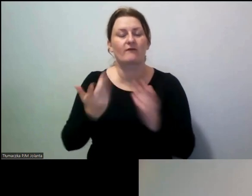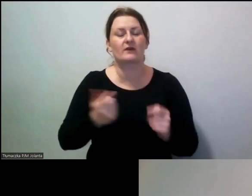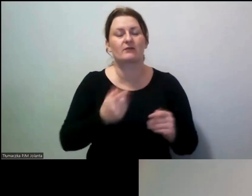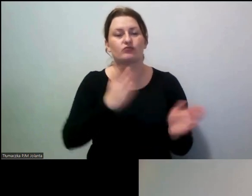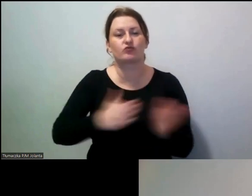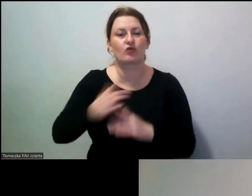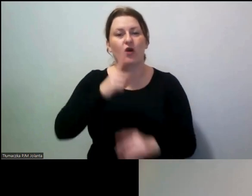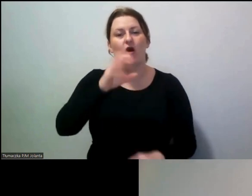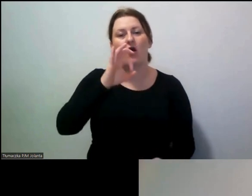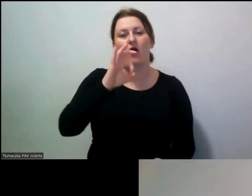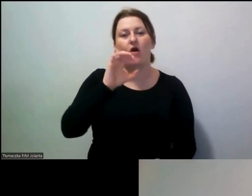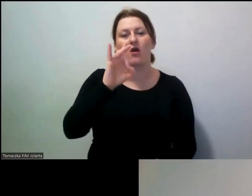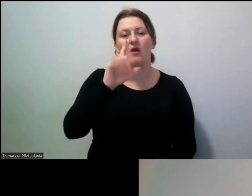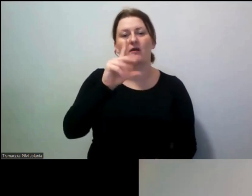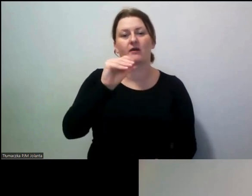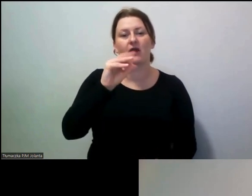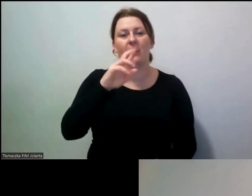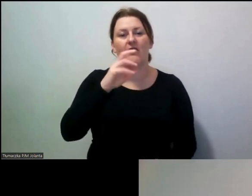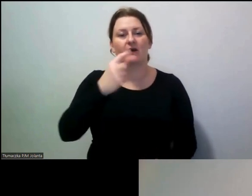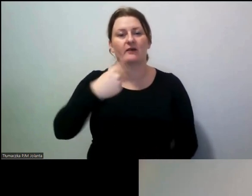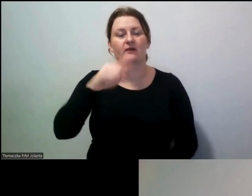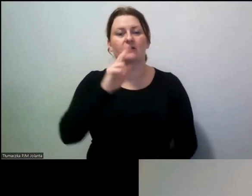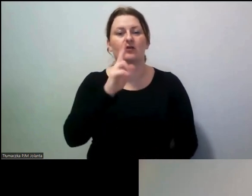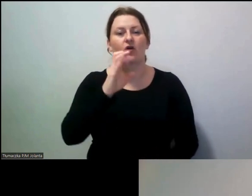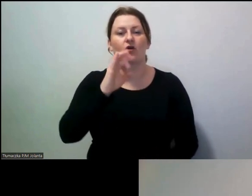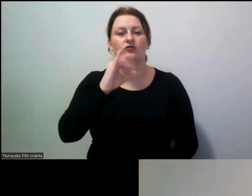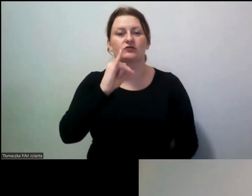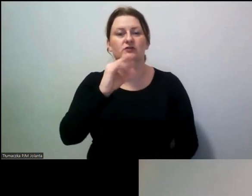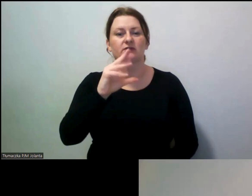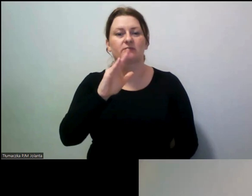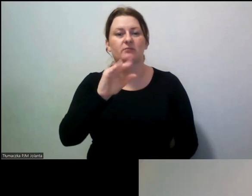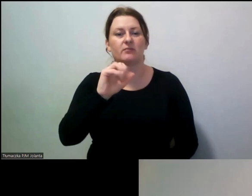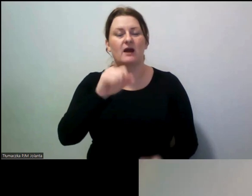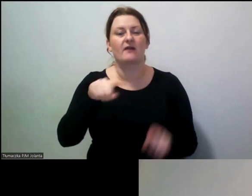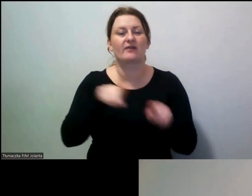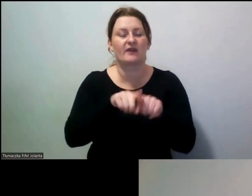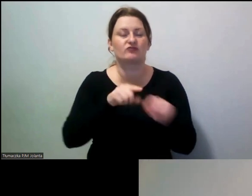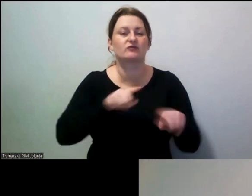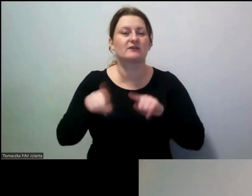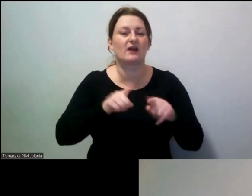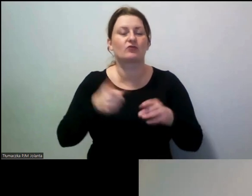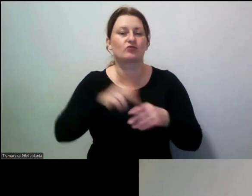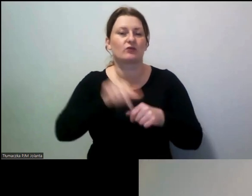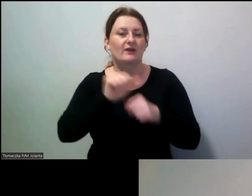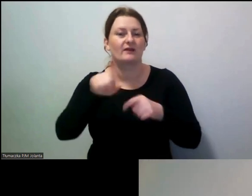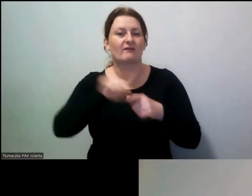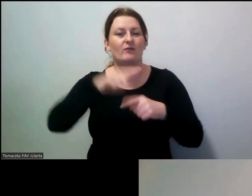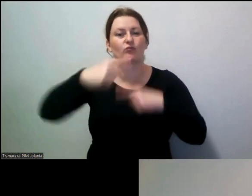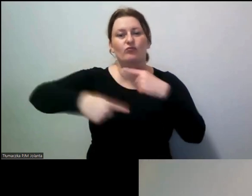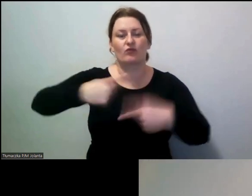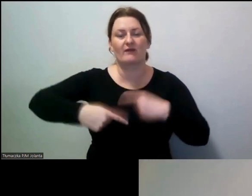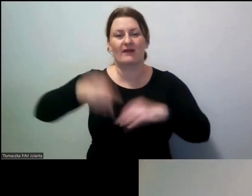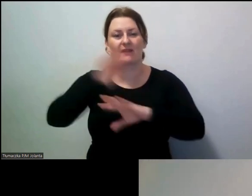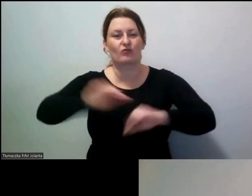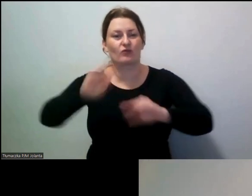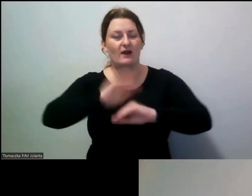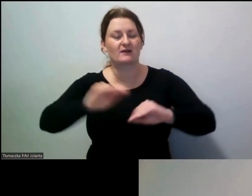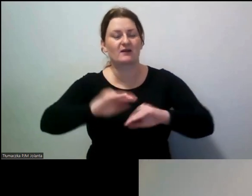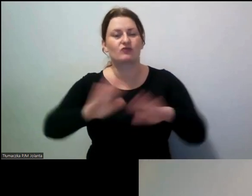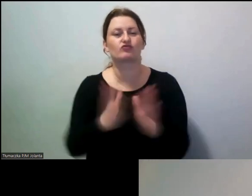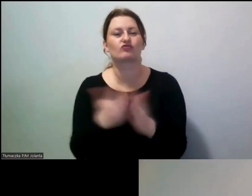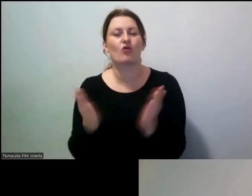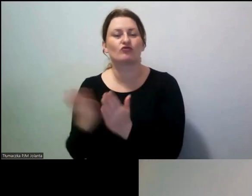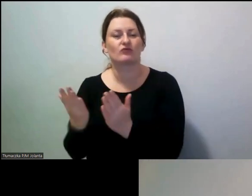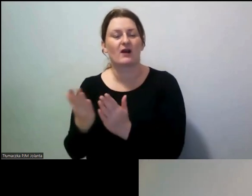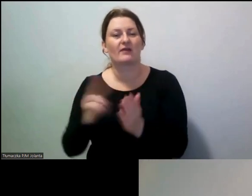a także te znaki, które funkcjonują w procesie edukacyjnym czy w podręcznikach, które podręcznikach na